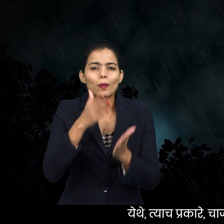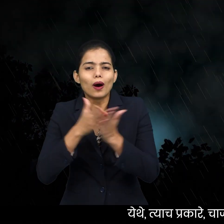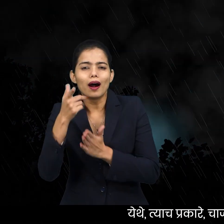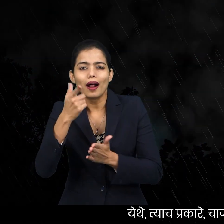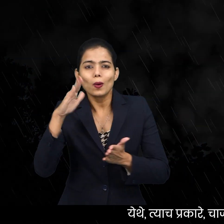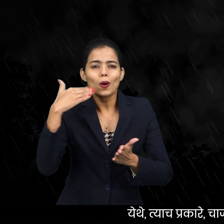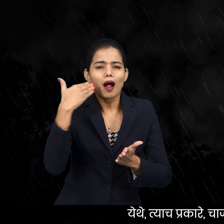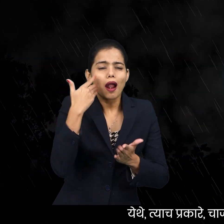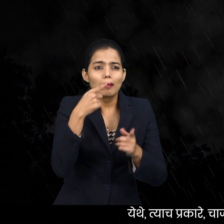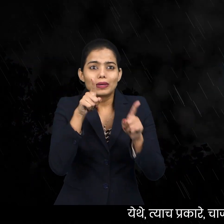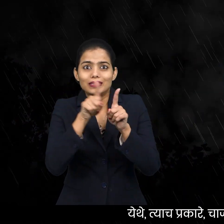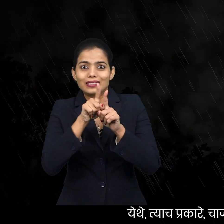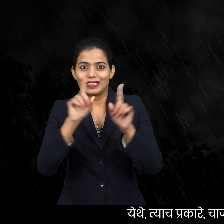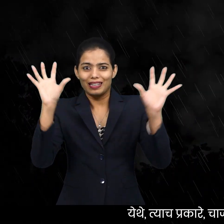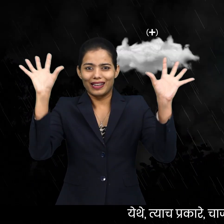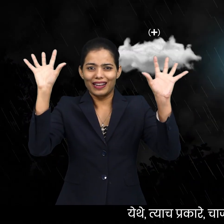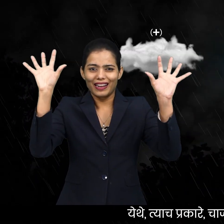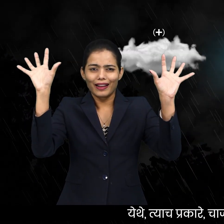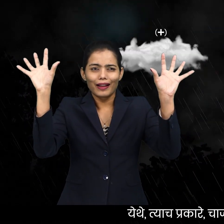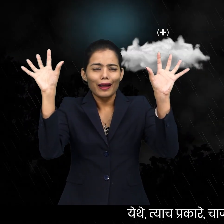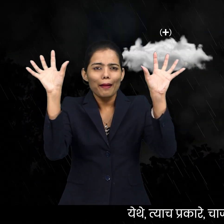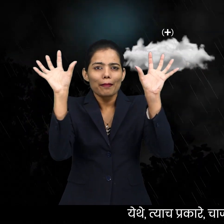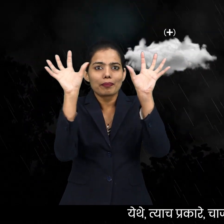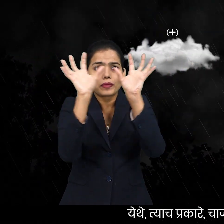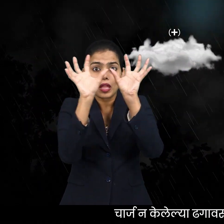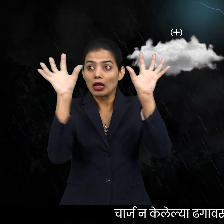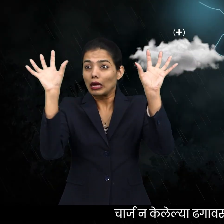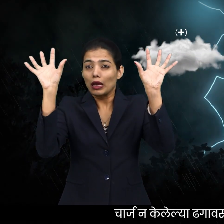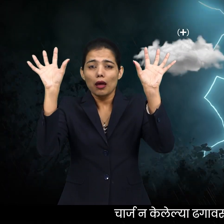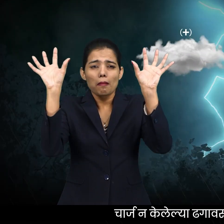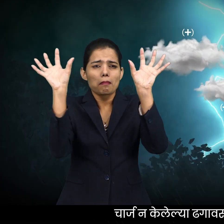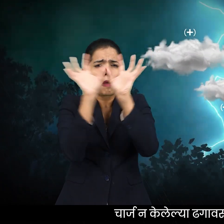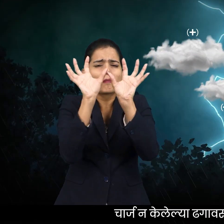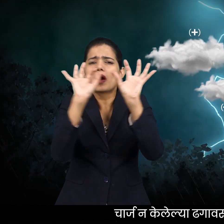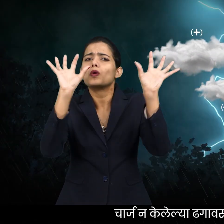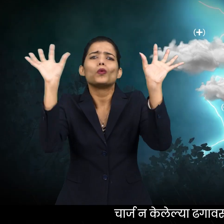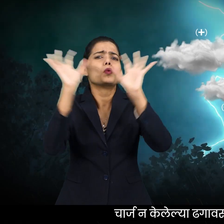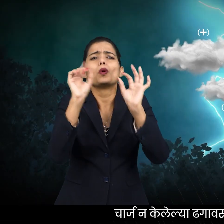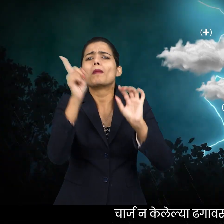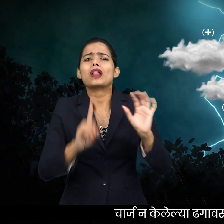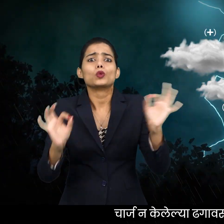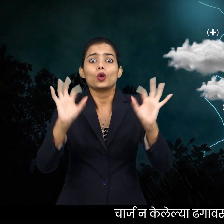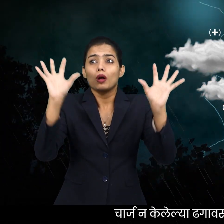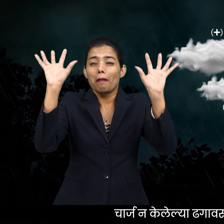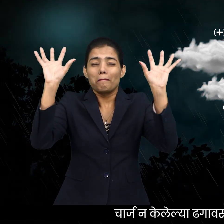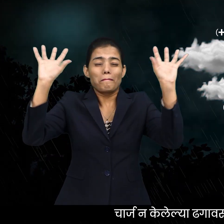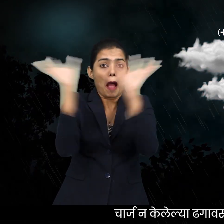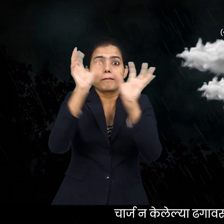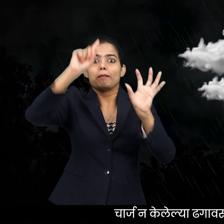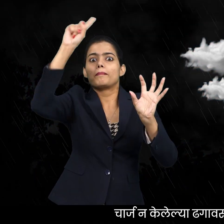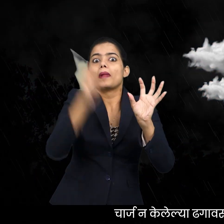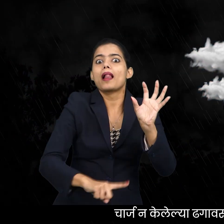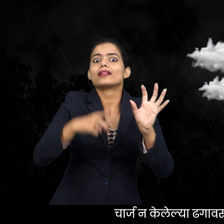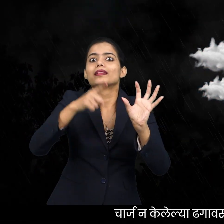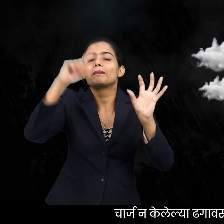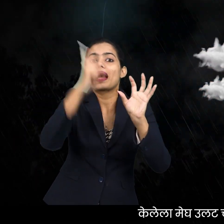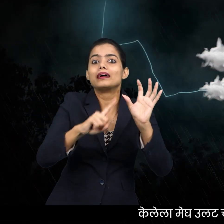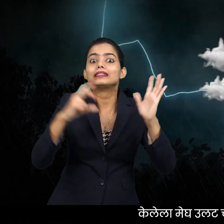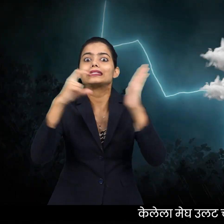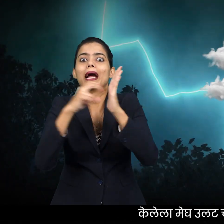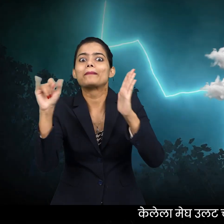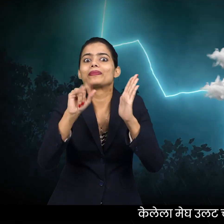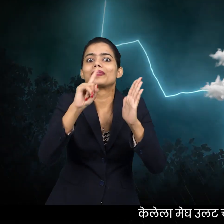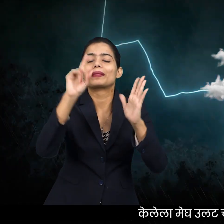येथे त्याचे प्रकार. चार्ज केलेले ढग जेव्हा चार्ज न केलेल्या ढगावरून जातो तेव्हा चार्ज न